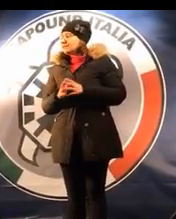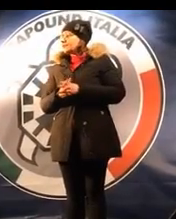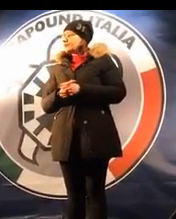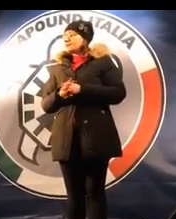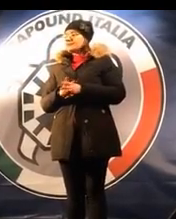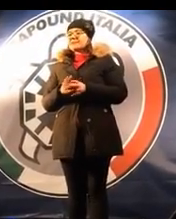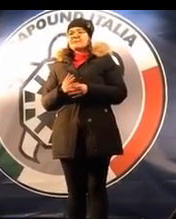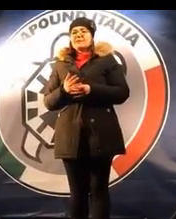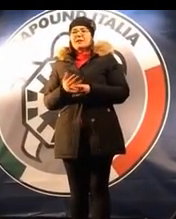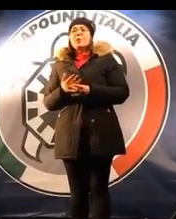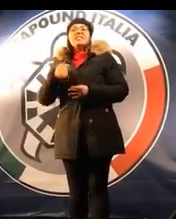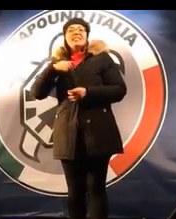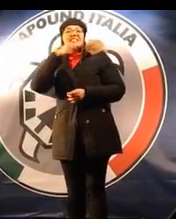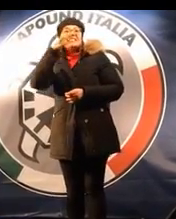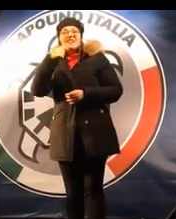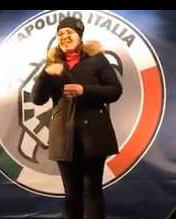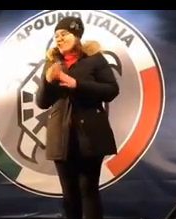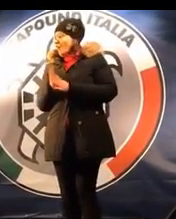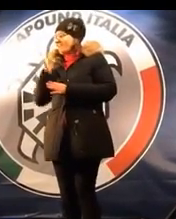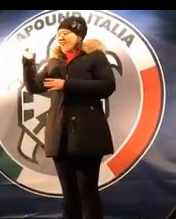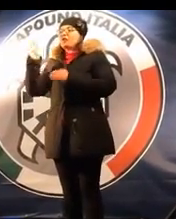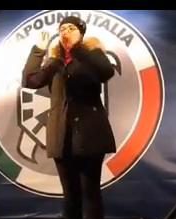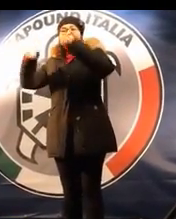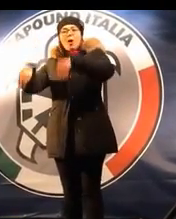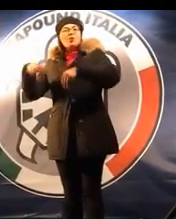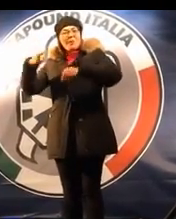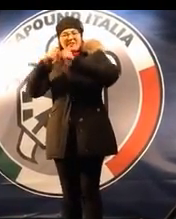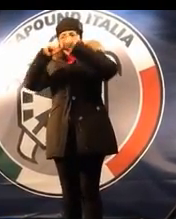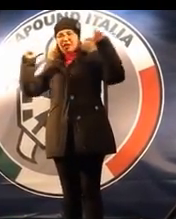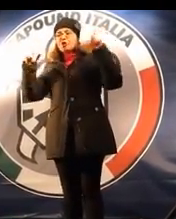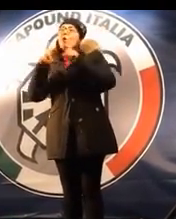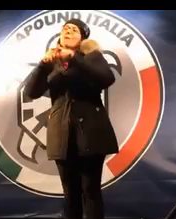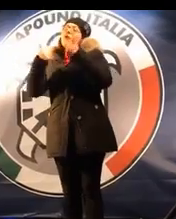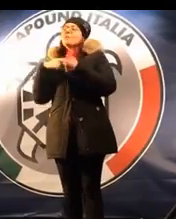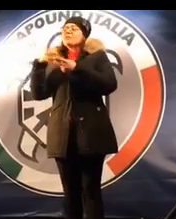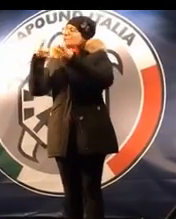Grazie. E non per sfruttarlo dal punto di vista elettorale, ma per metterlo